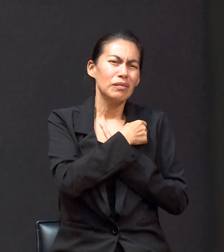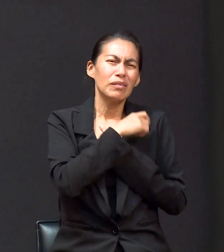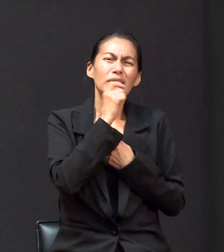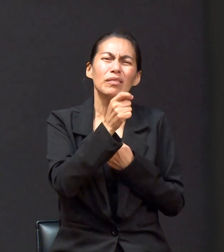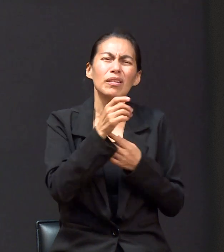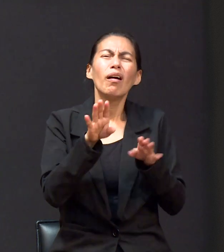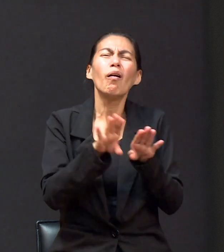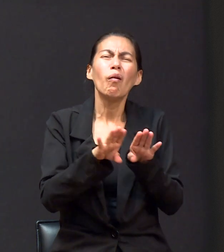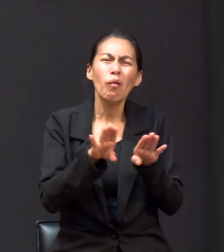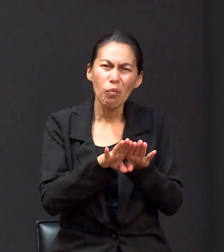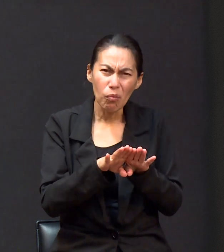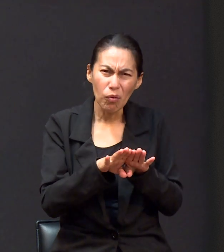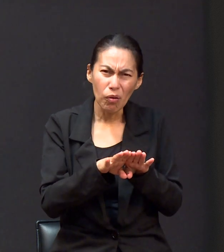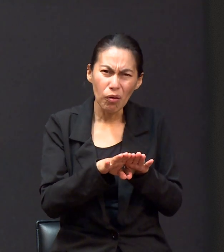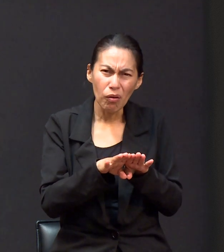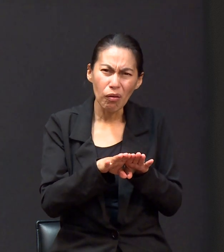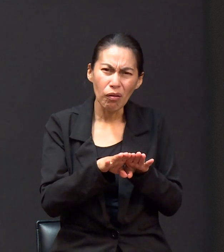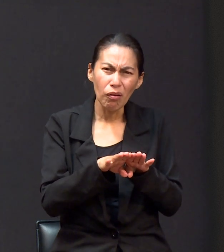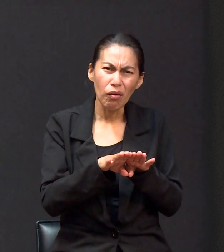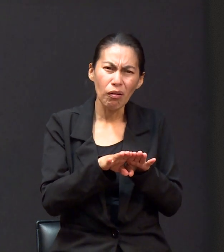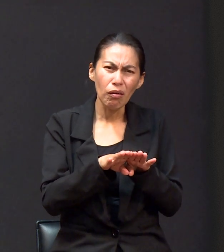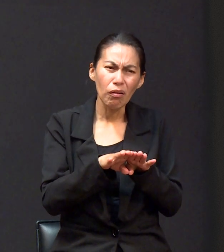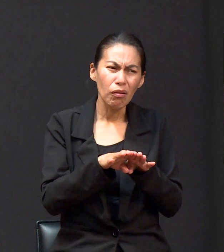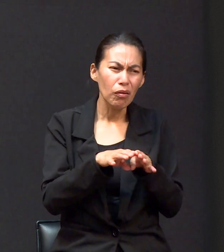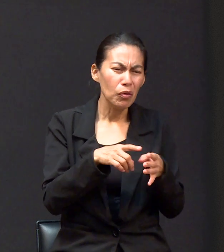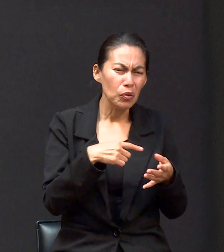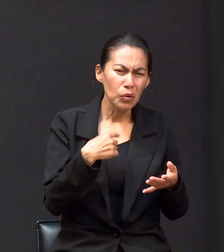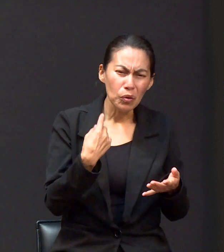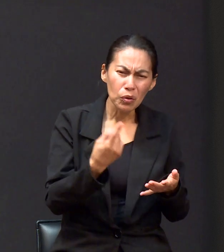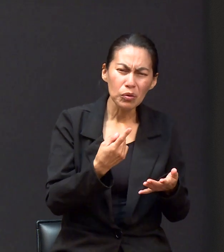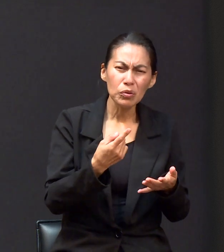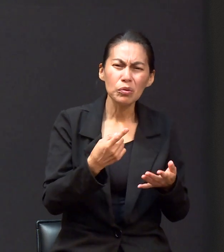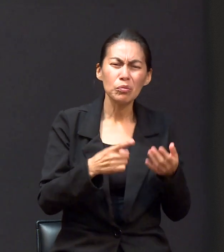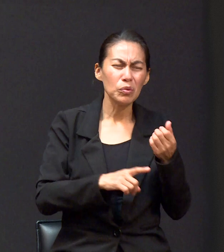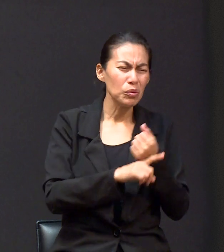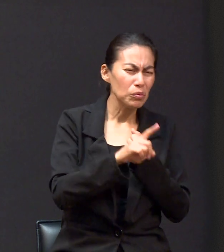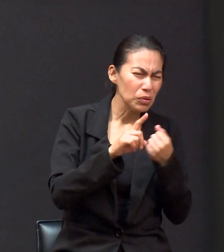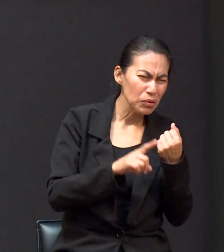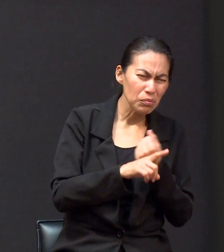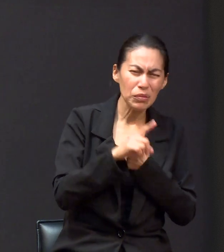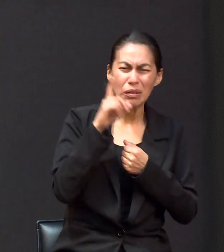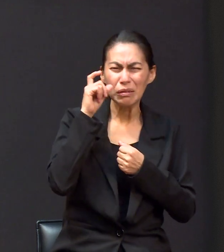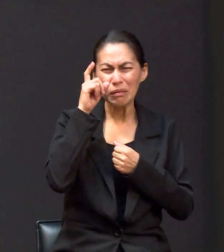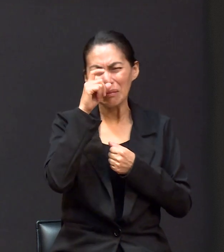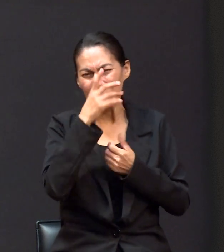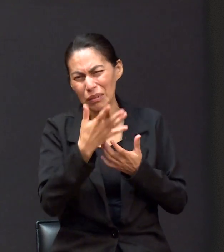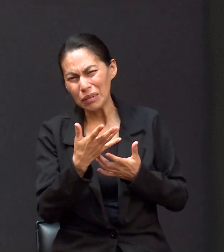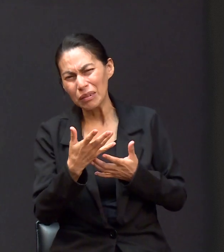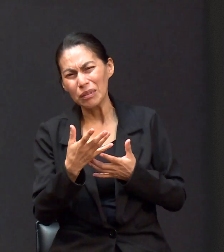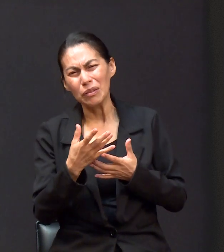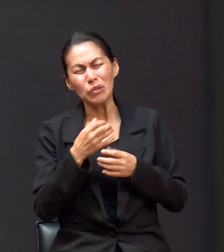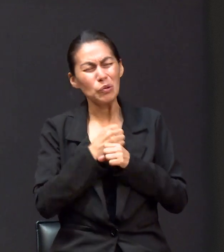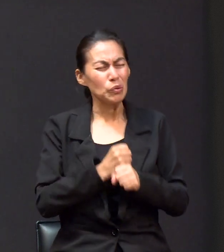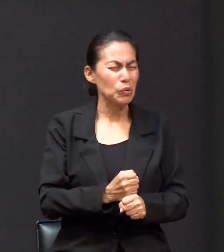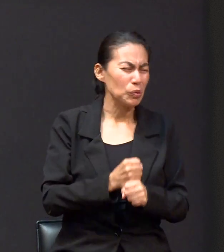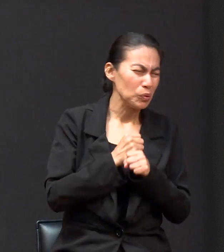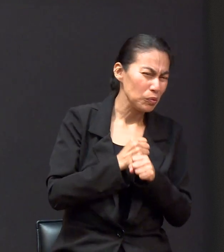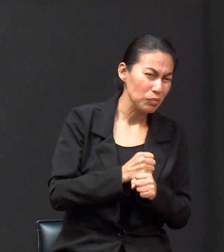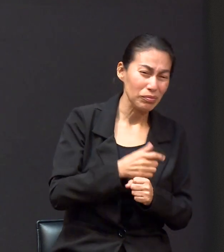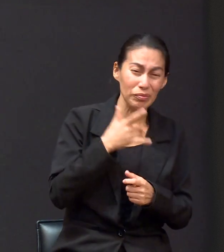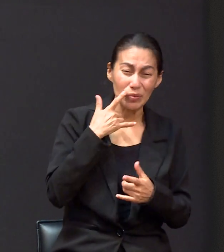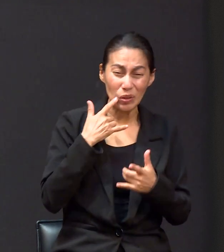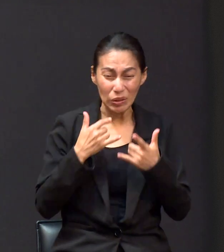nos ponemos al abrigo del Altísimo que no miramos? Y que cuando tienen los problemas, cuando vienen